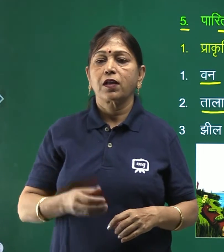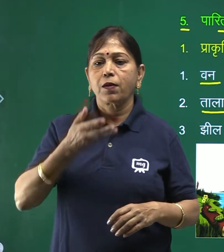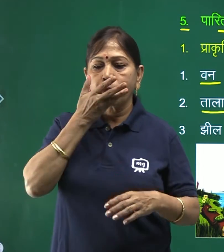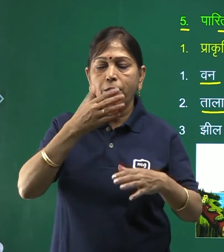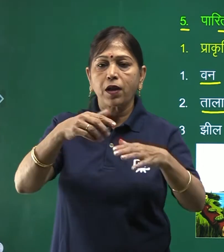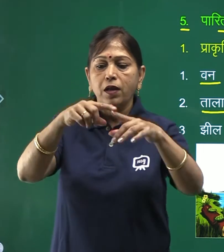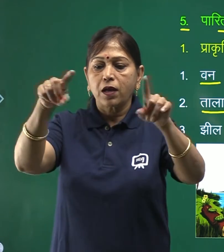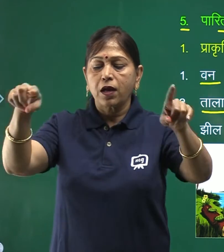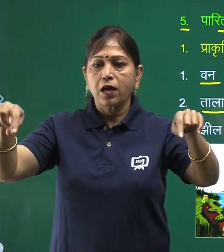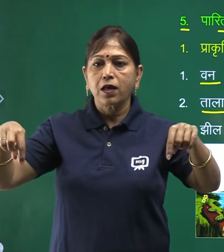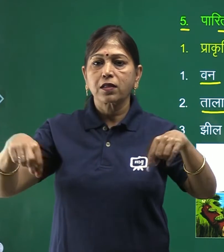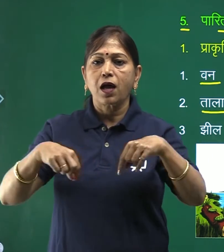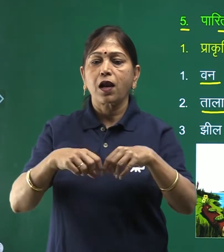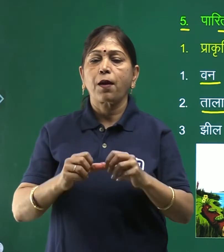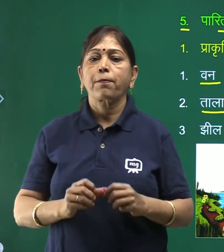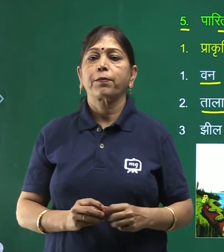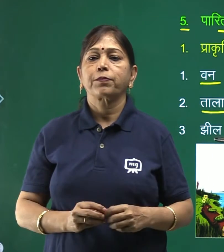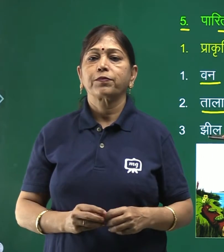तालाब,